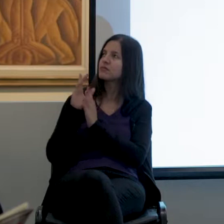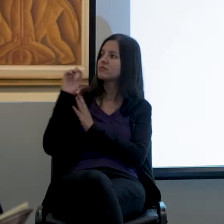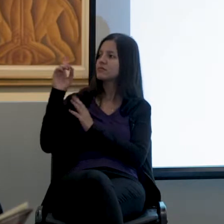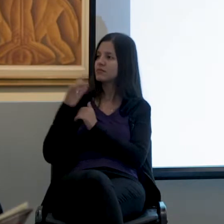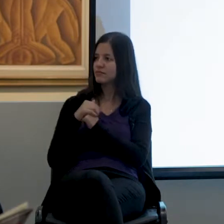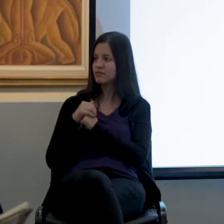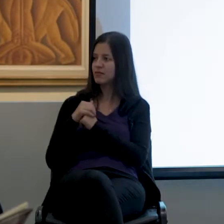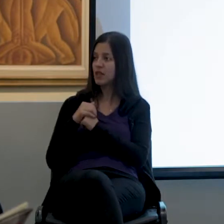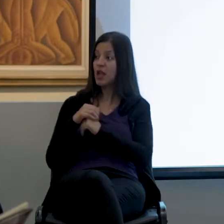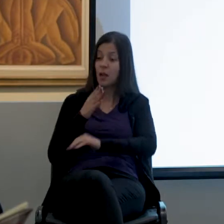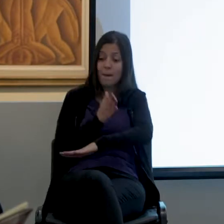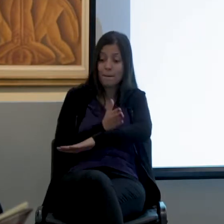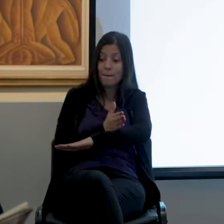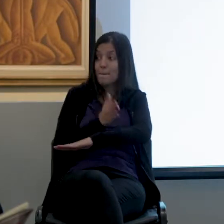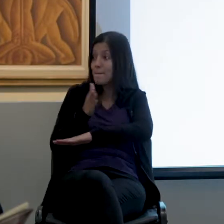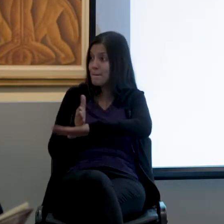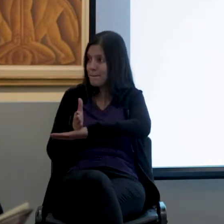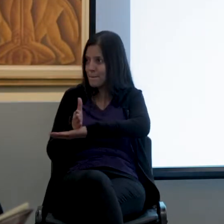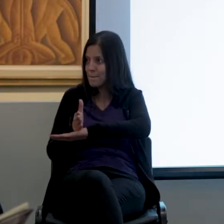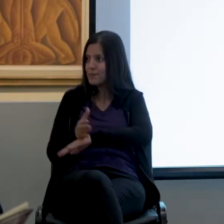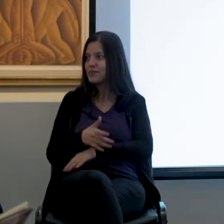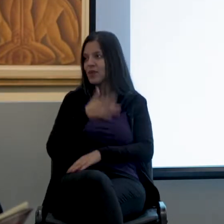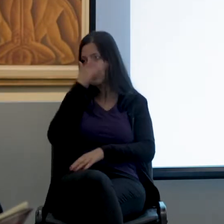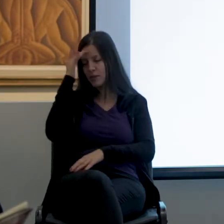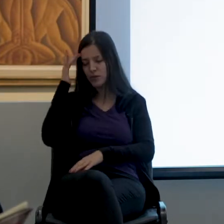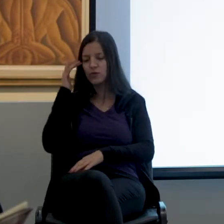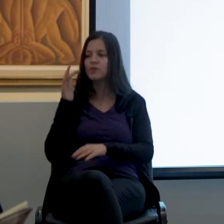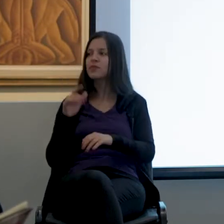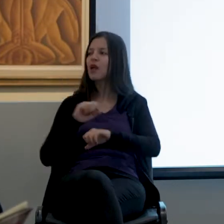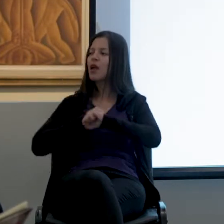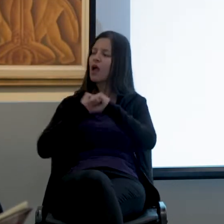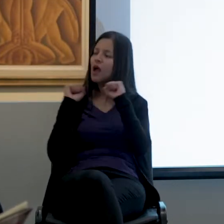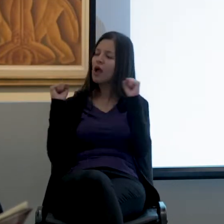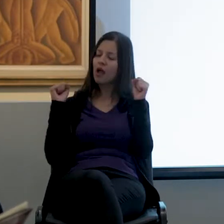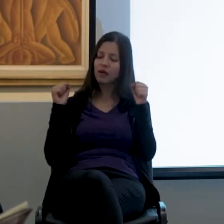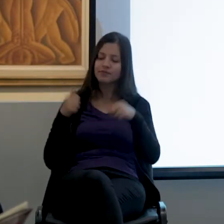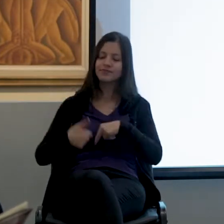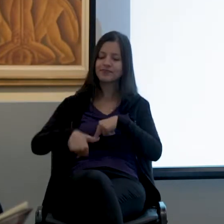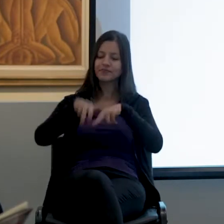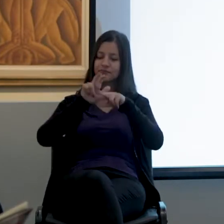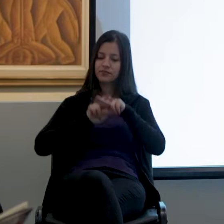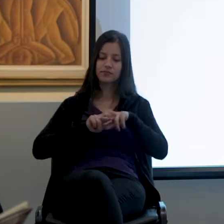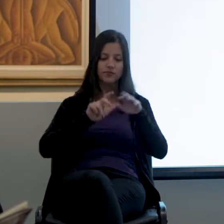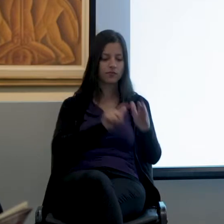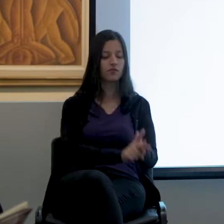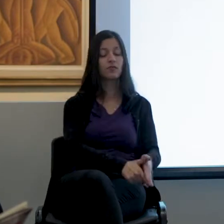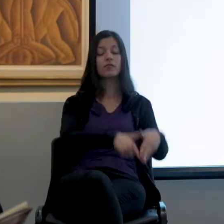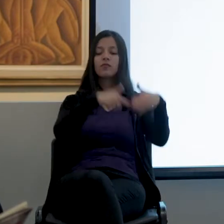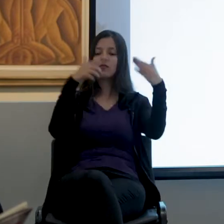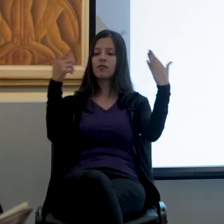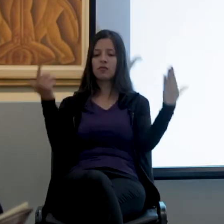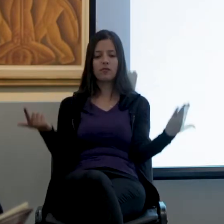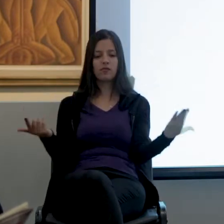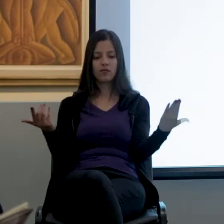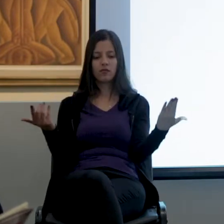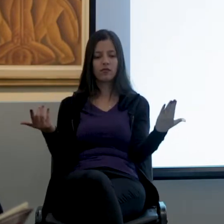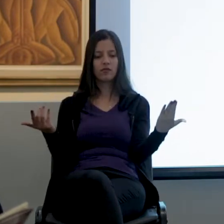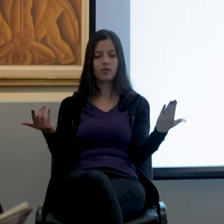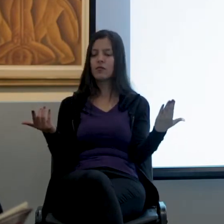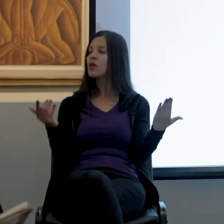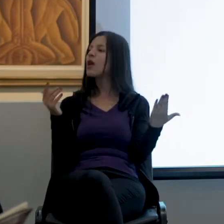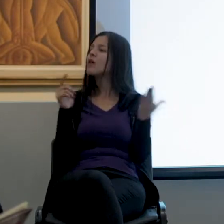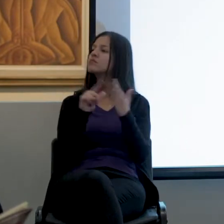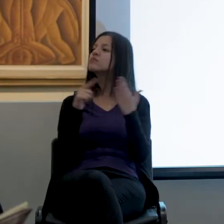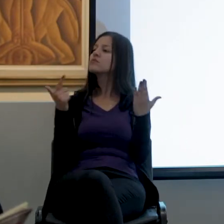Abre o jornal. Senta na cadeira do papai e abre o jornal. Quando ele abre o jornal, o que ele está fazendo? Isso é na cabeça,